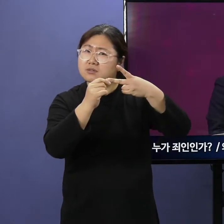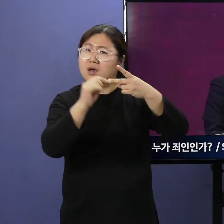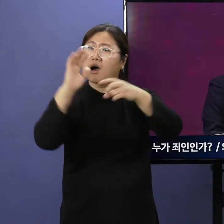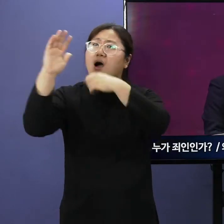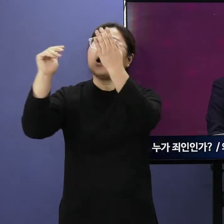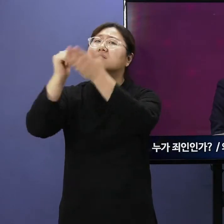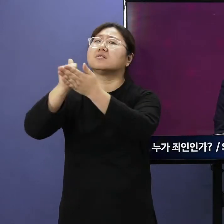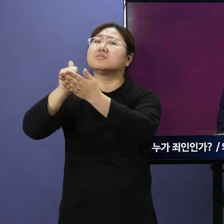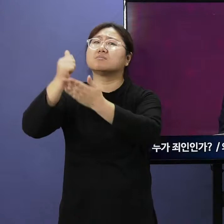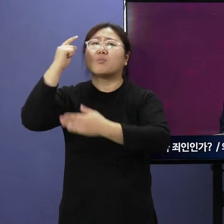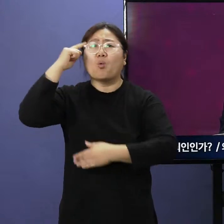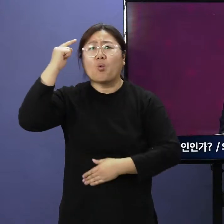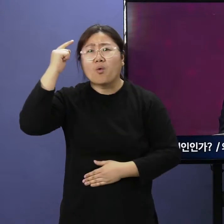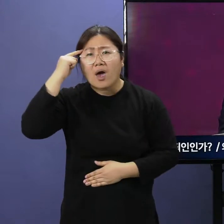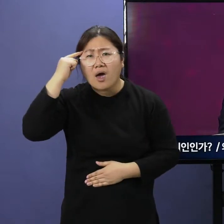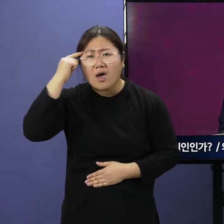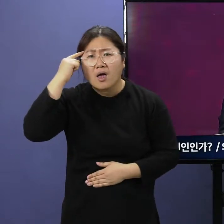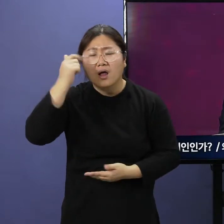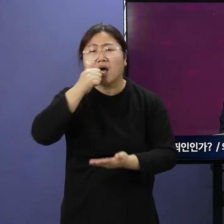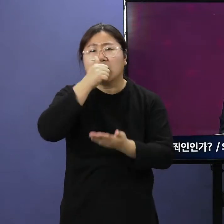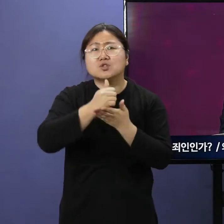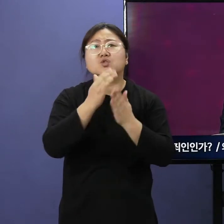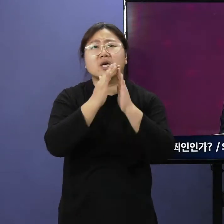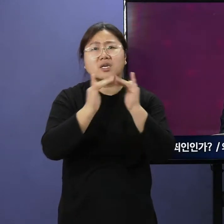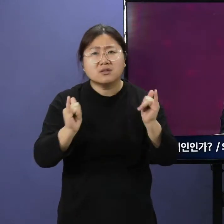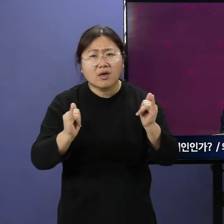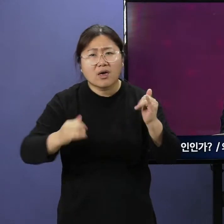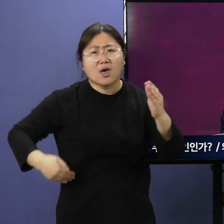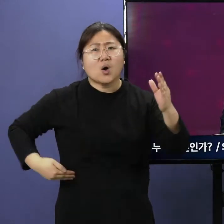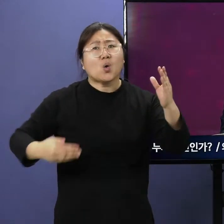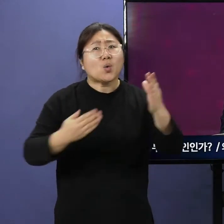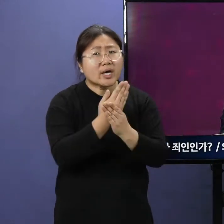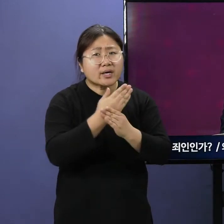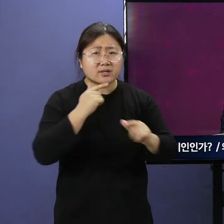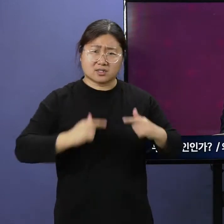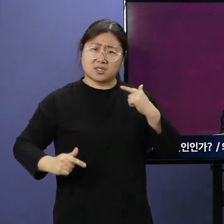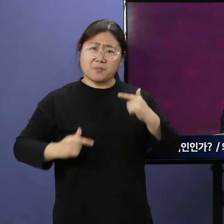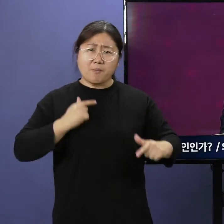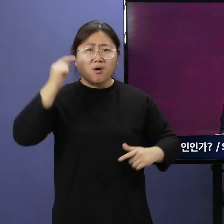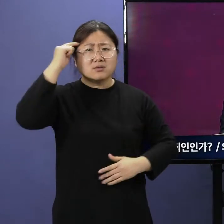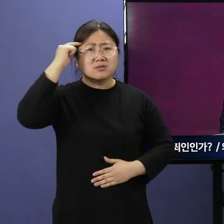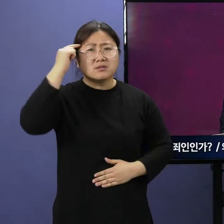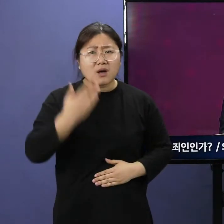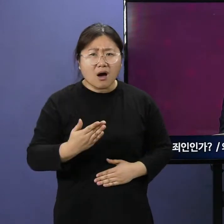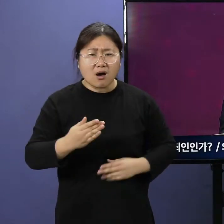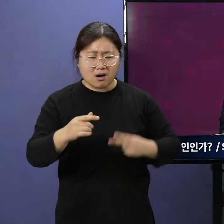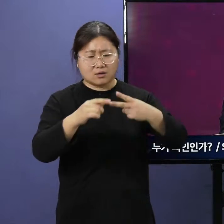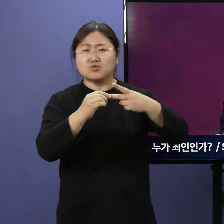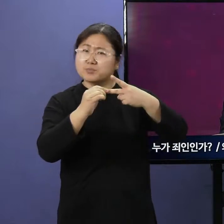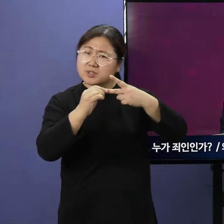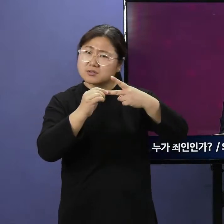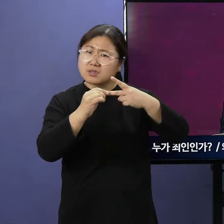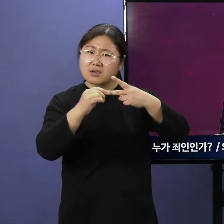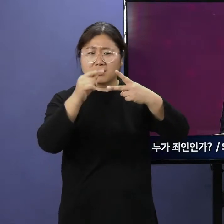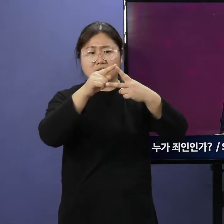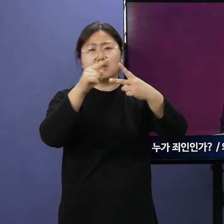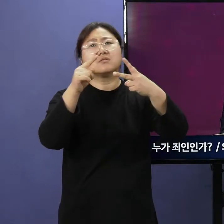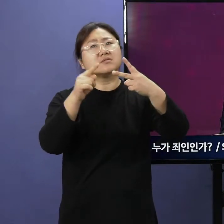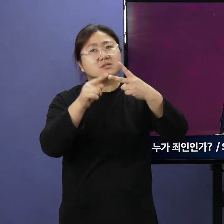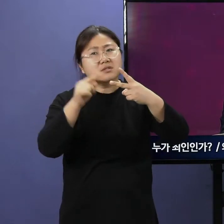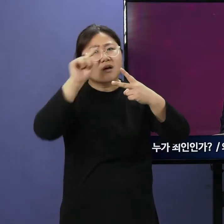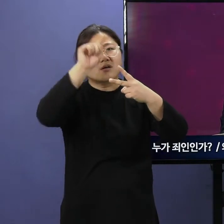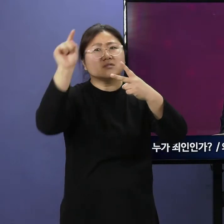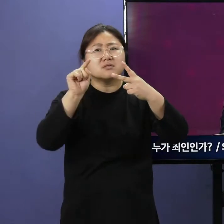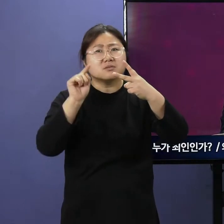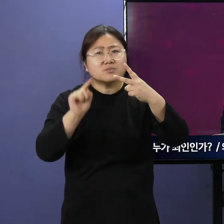누가 죄인이냐, 그리고 왜 하나님께서는 죄인의 회개를 기뻐하시는가 라는 이 두 질문에 대한